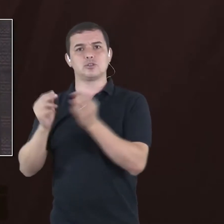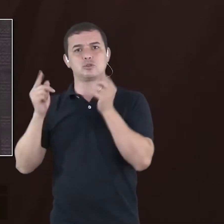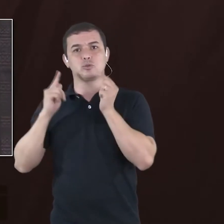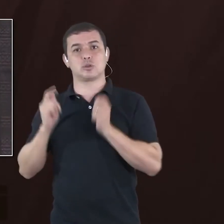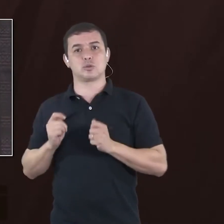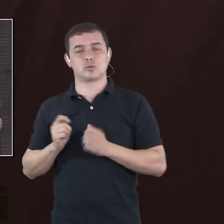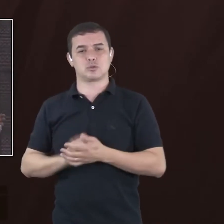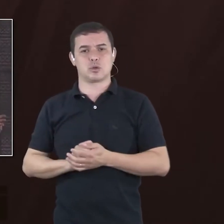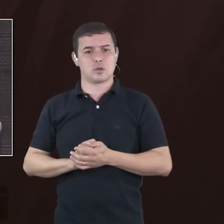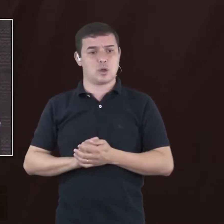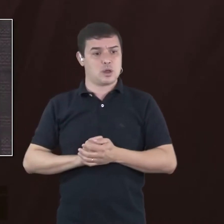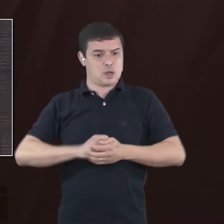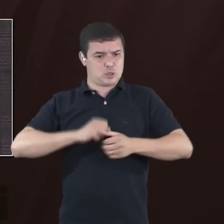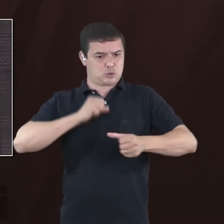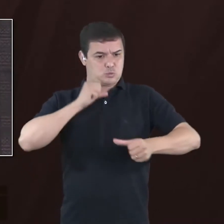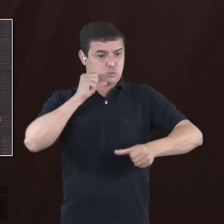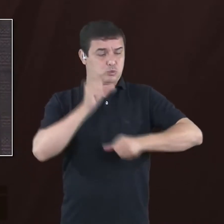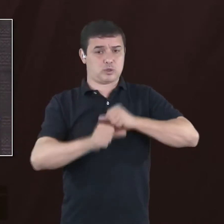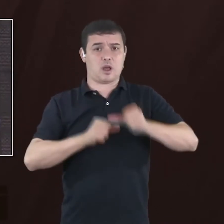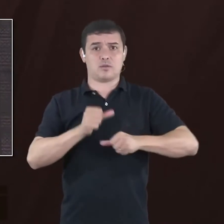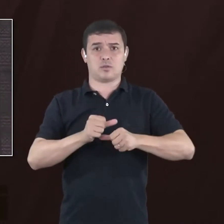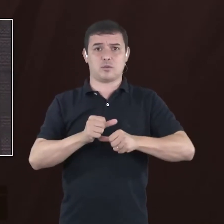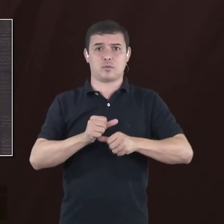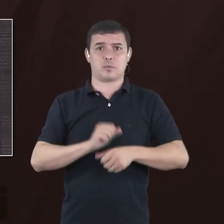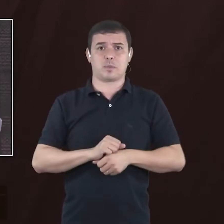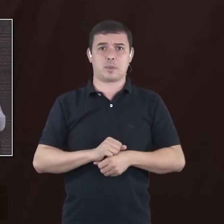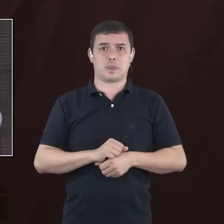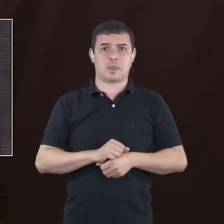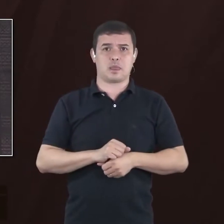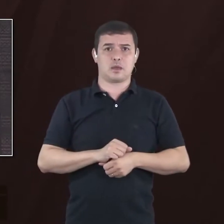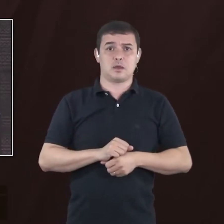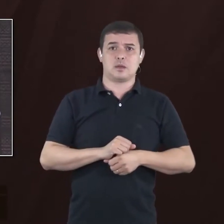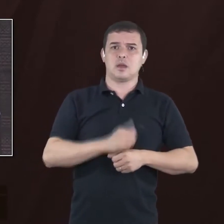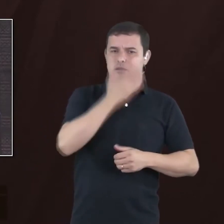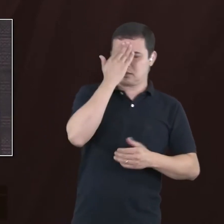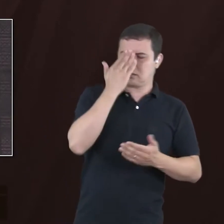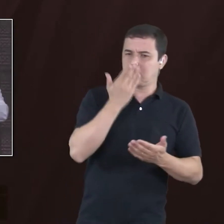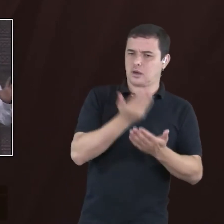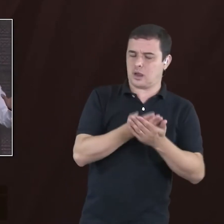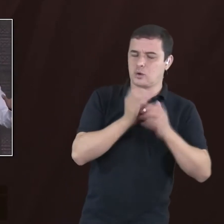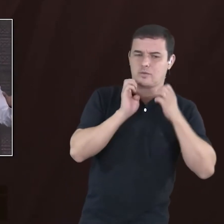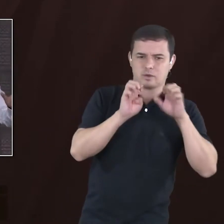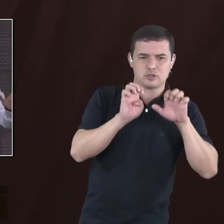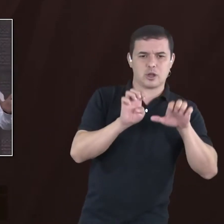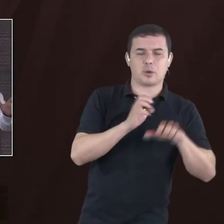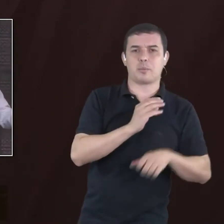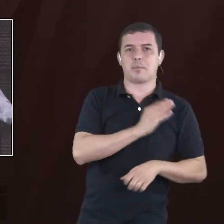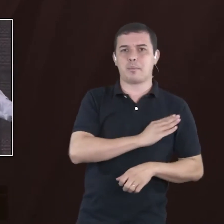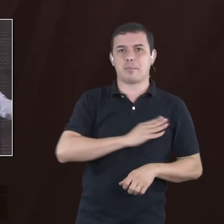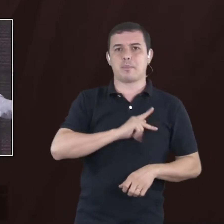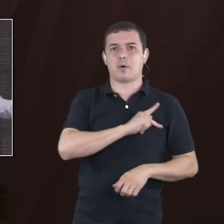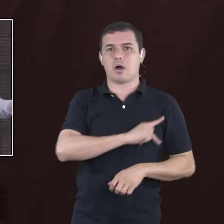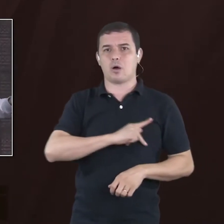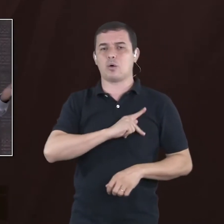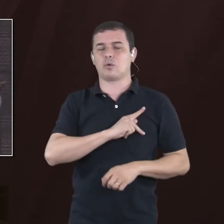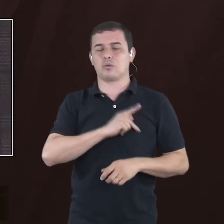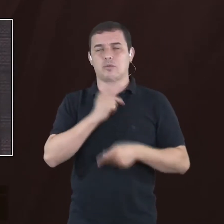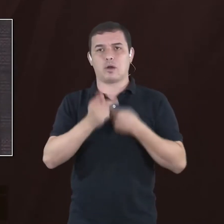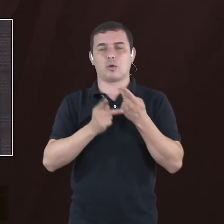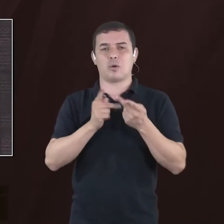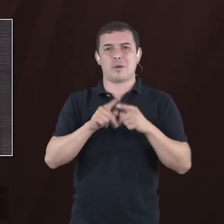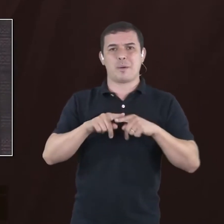inconstantes, eram impulsivos. Quando receberam o evangelho de Paulo, eles foram totalmente com Paulo, mas quando vieram